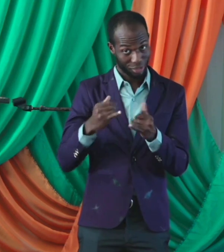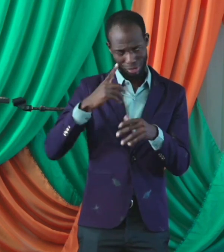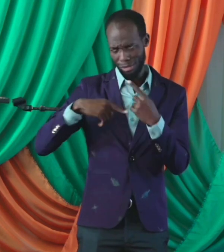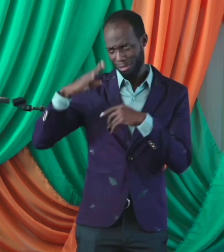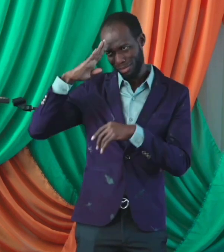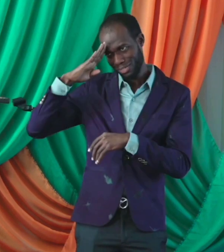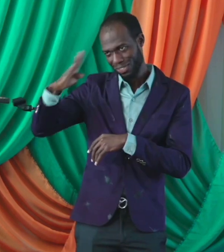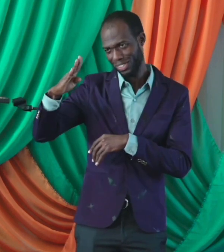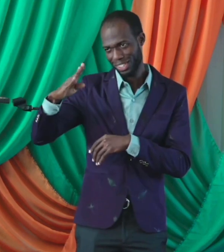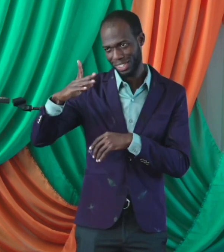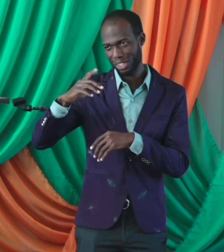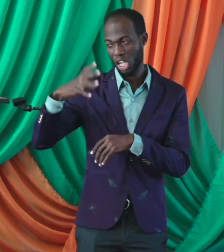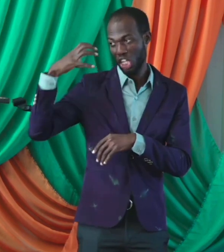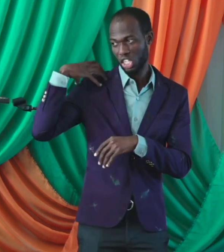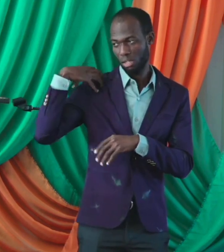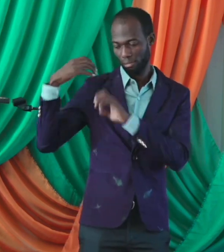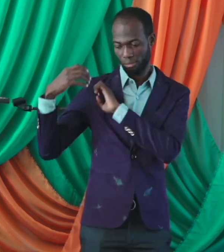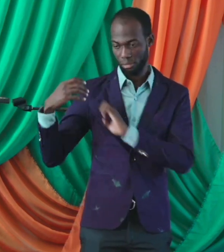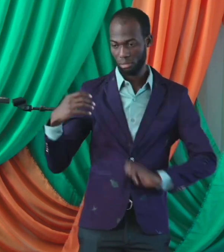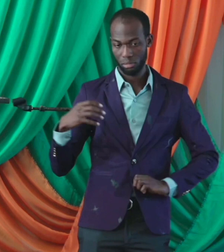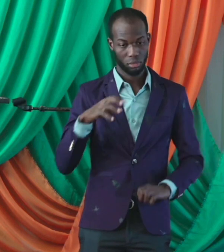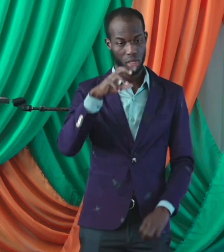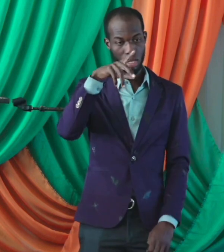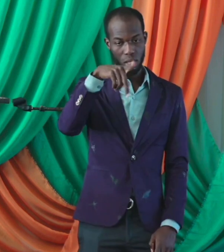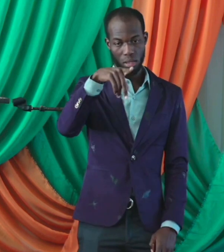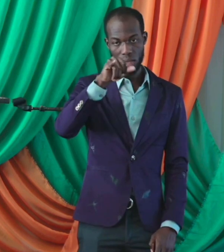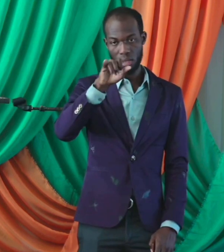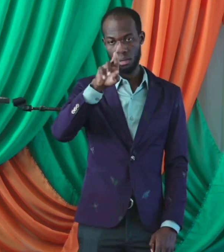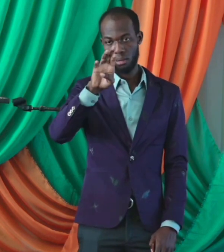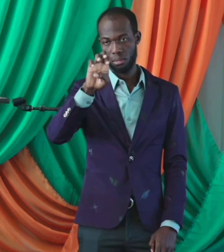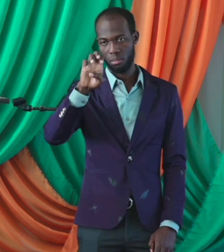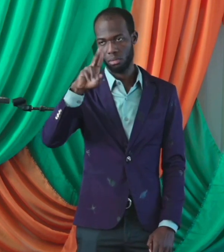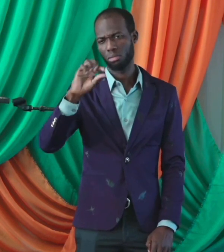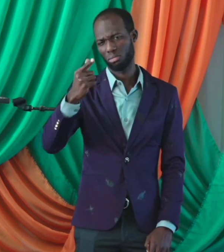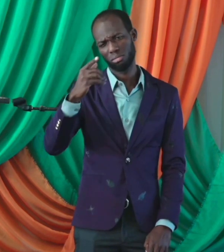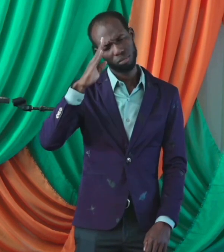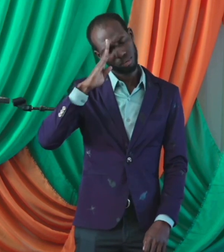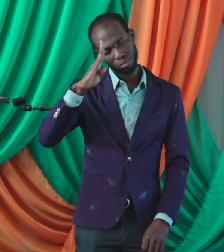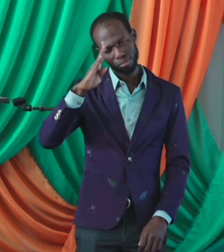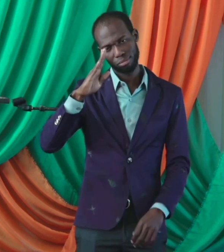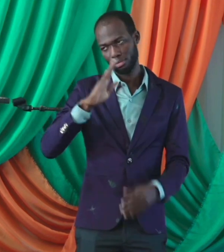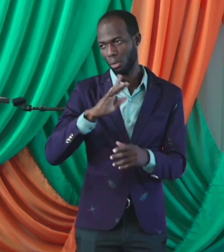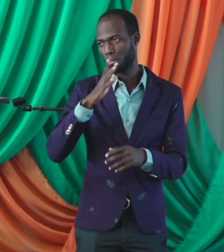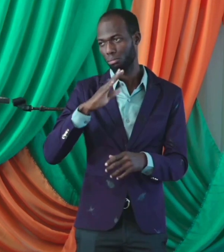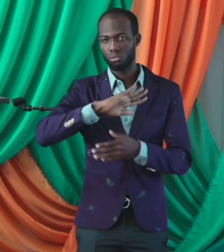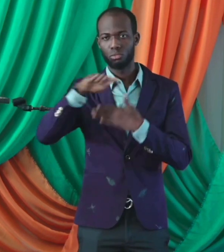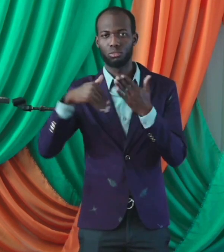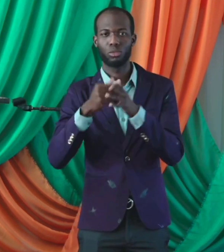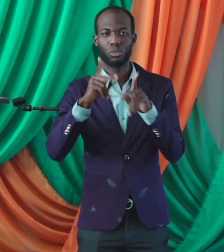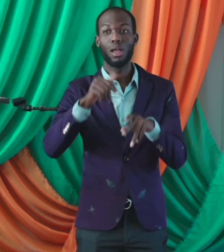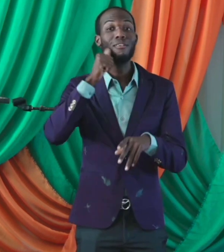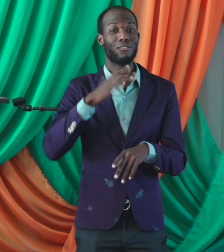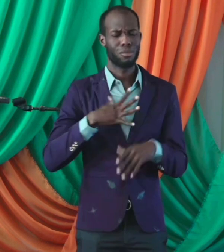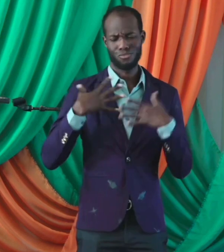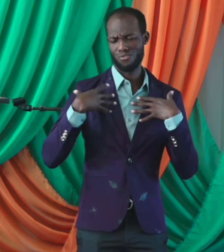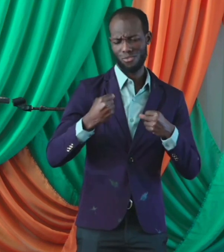vais saluer l'ambassadrice noire, Mme Eugénie Pierre. Et puis, une salutation spéciale pour nous toutes, femmes